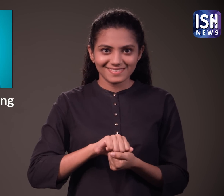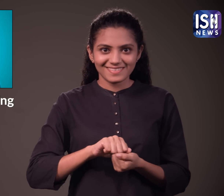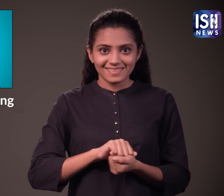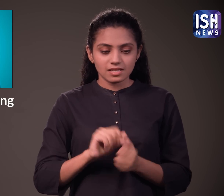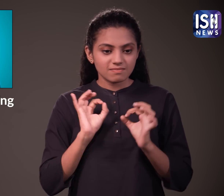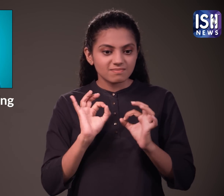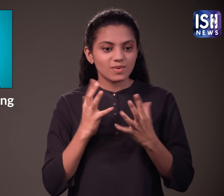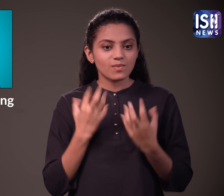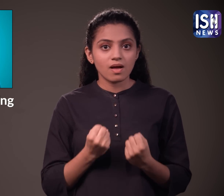क्रिया बहतर होती है